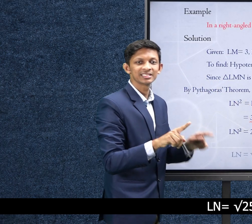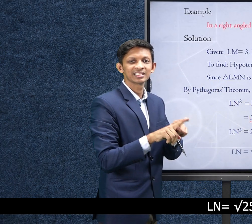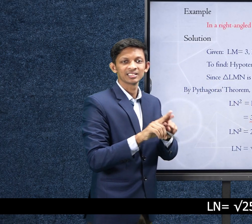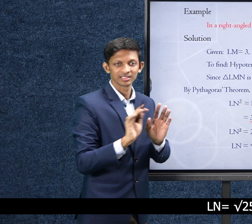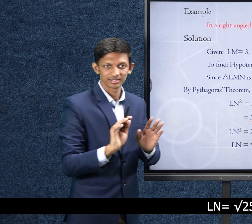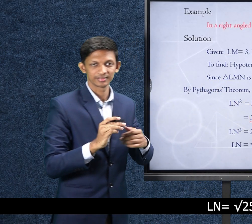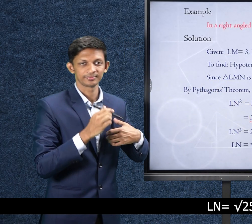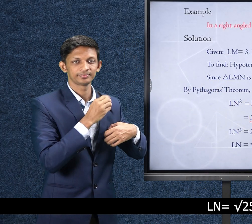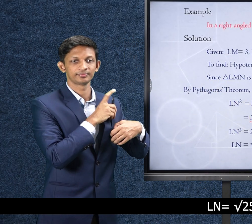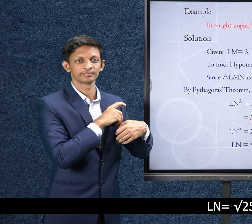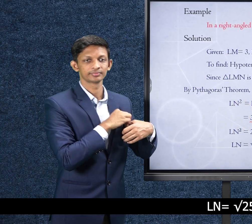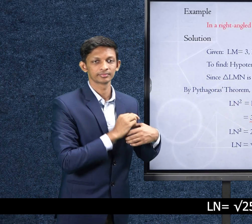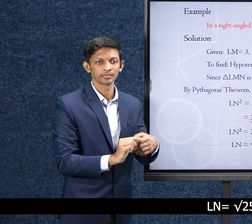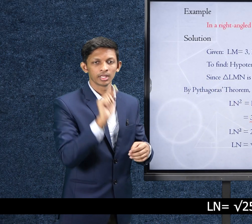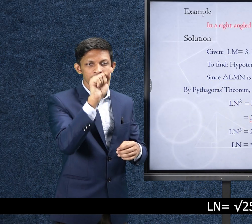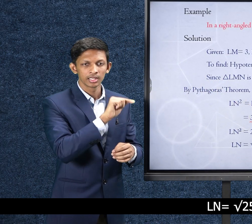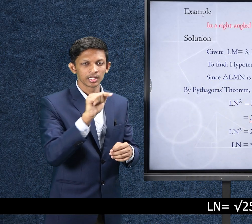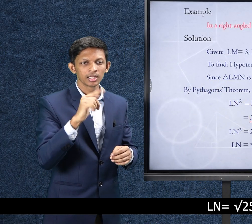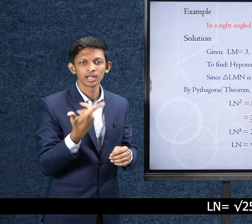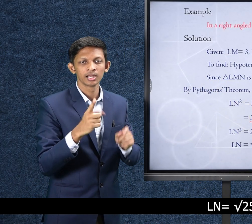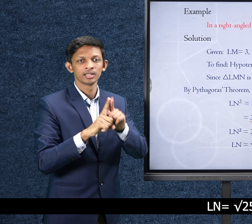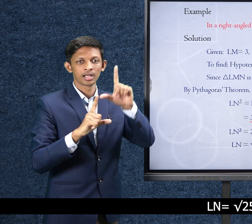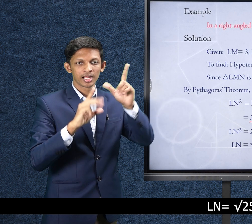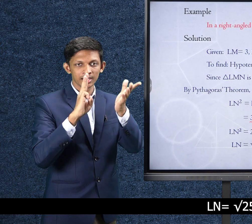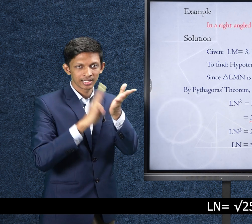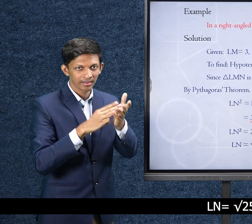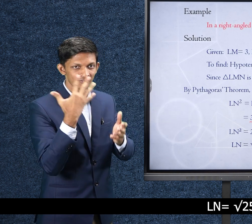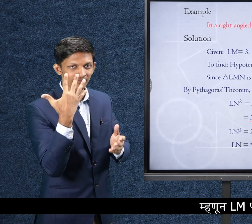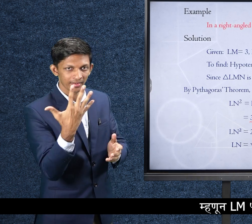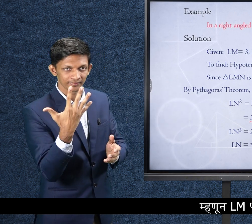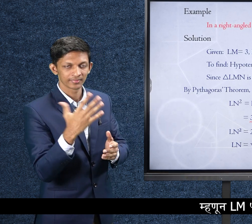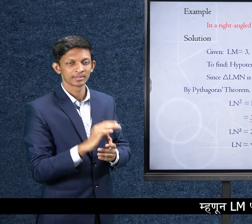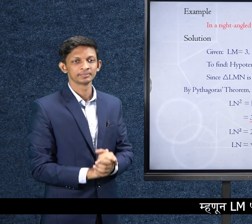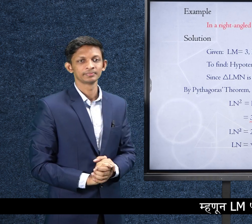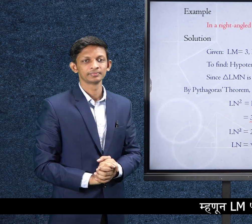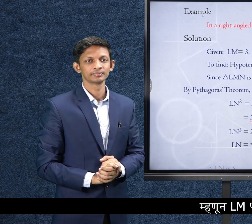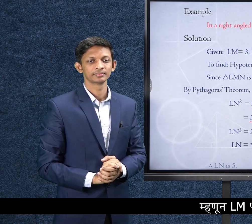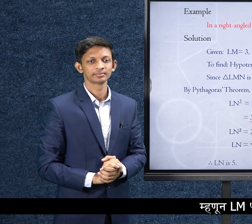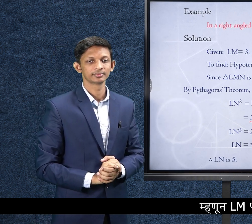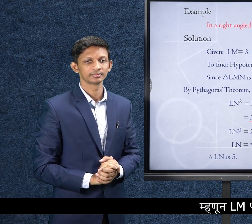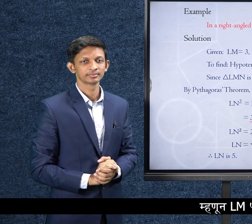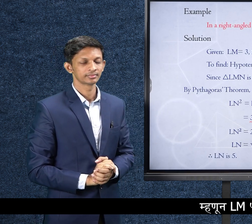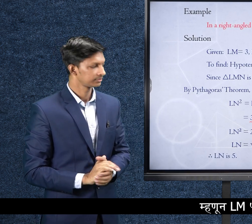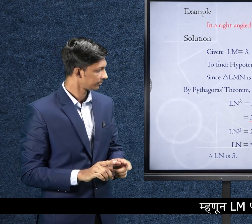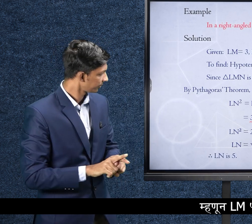LN is equal to root 25 म्हणजेच L5. LN म्हणजे 5 आहे.